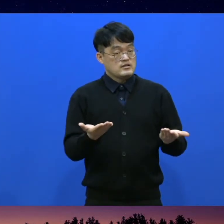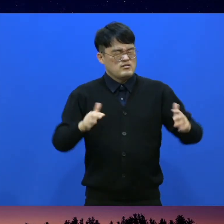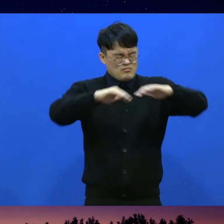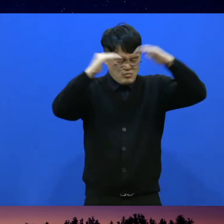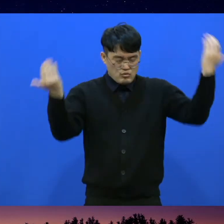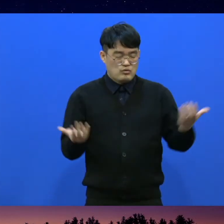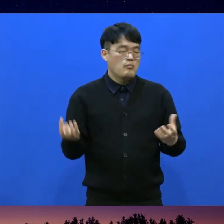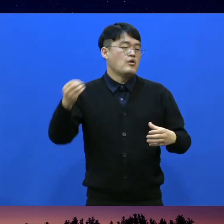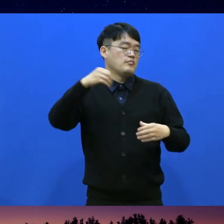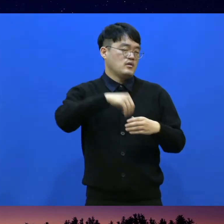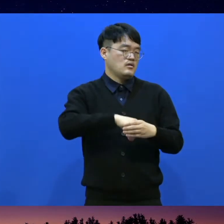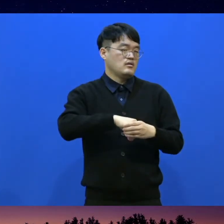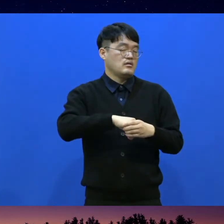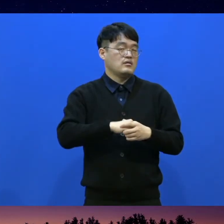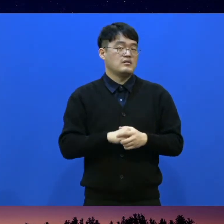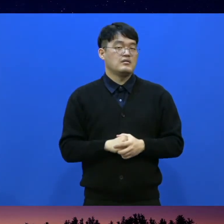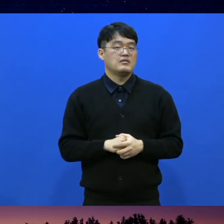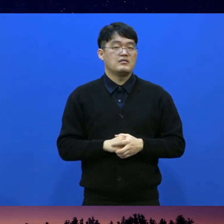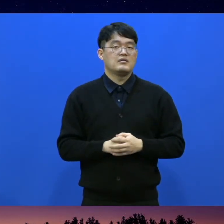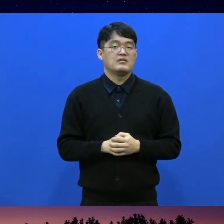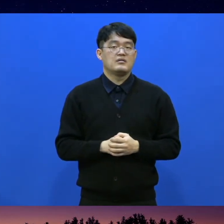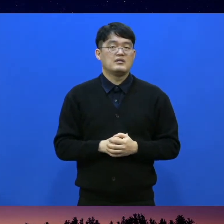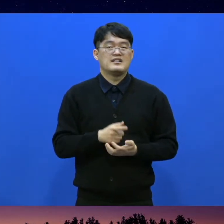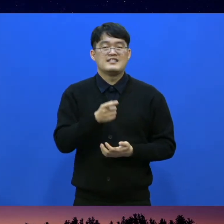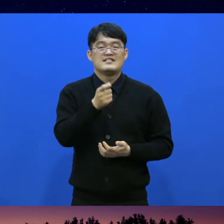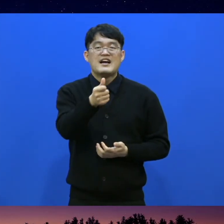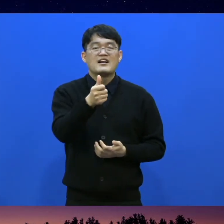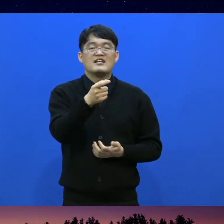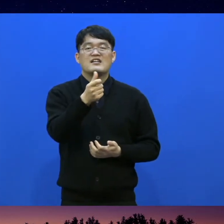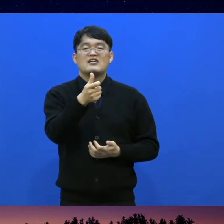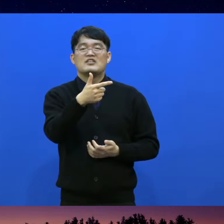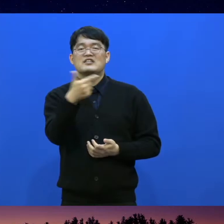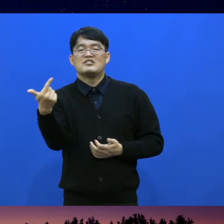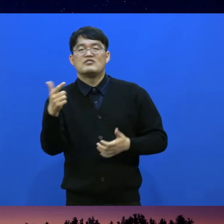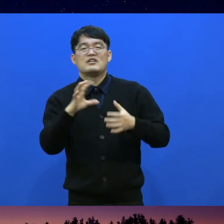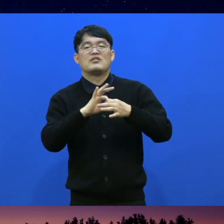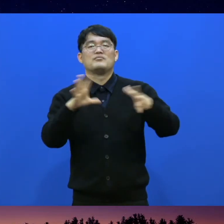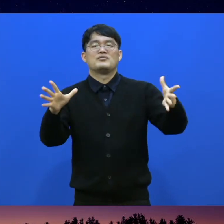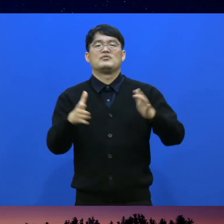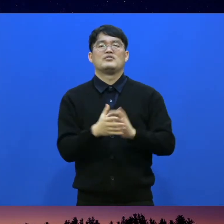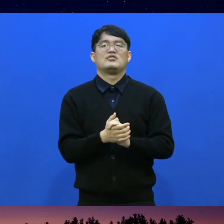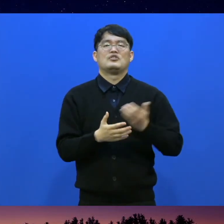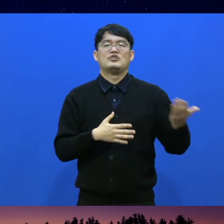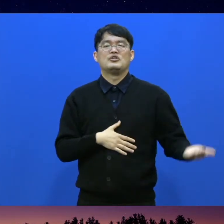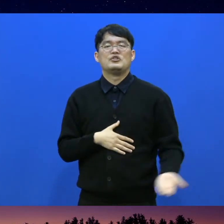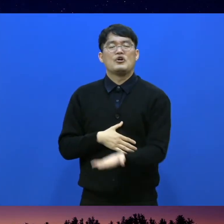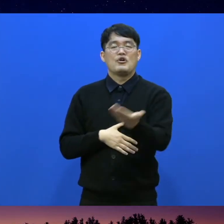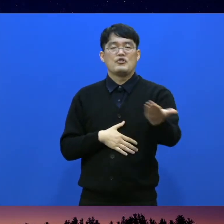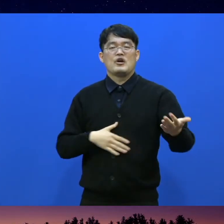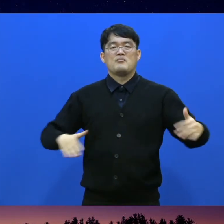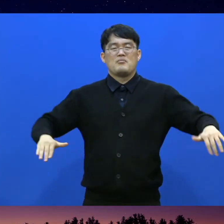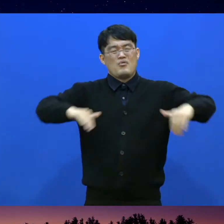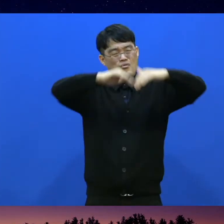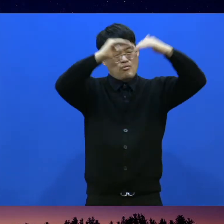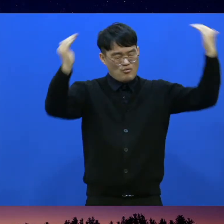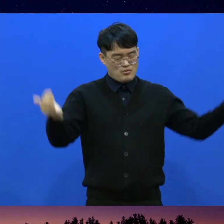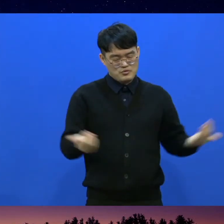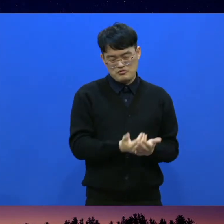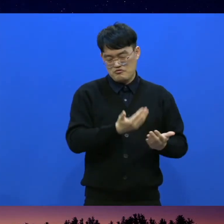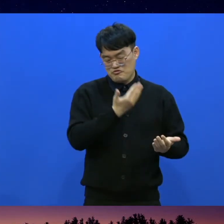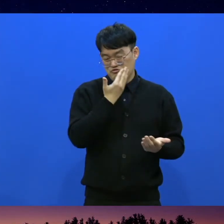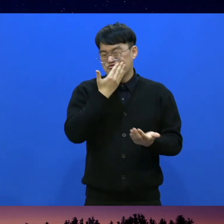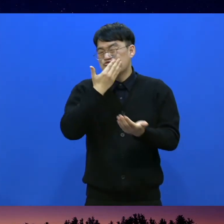일상의 모든 게 포함돼요. 작은 것, 큰 것 가리지 않아요. 너희 모든 중요한